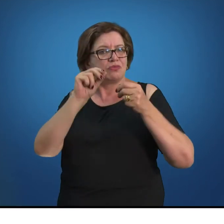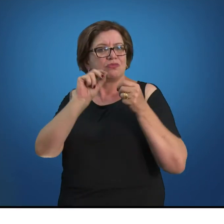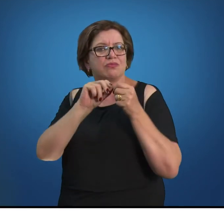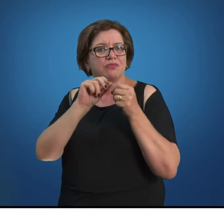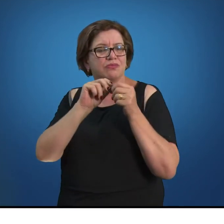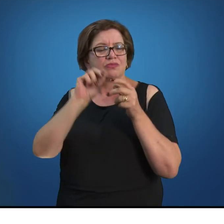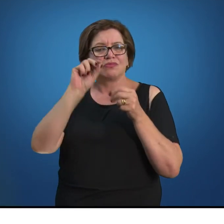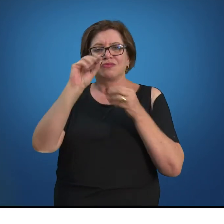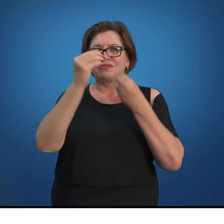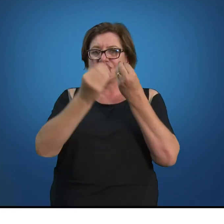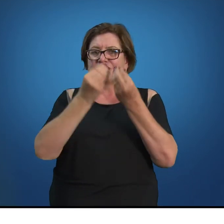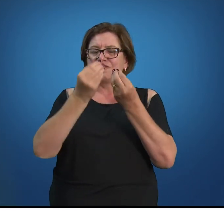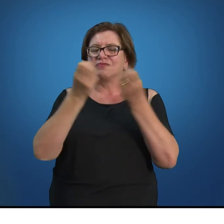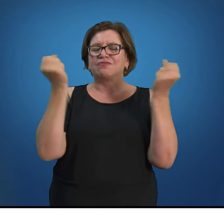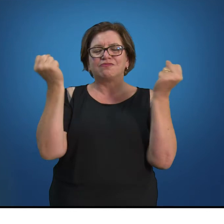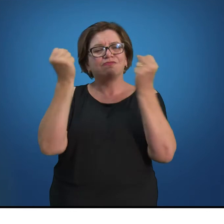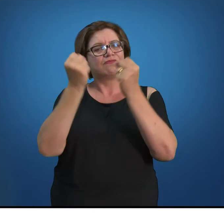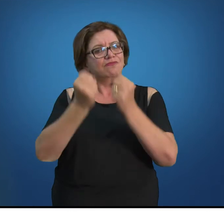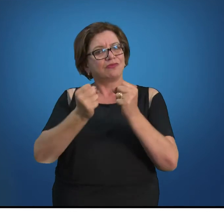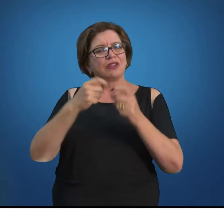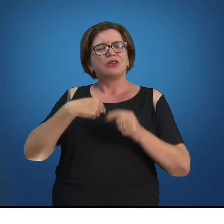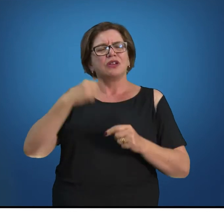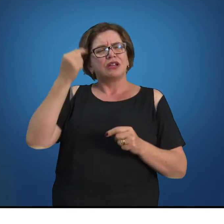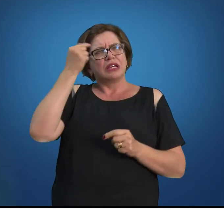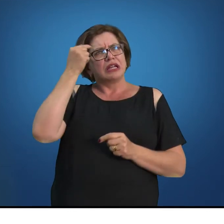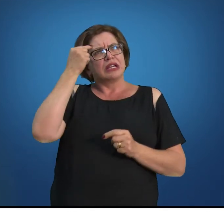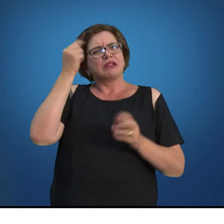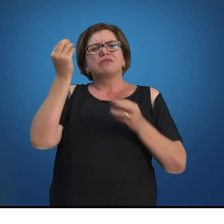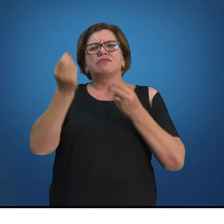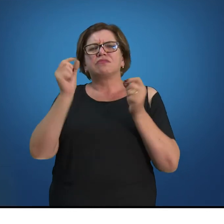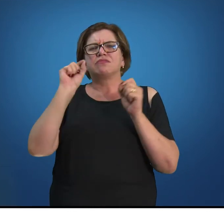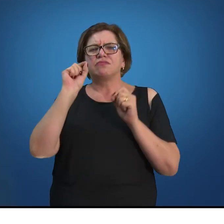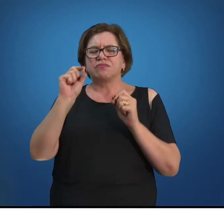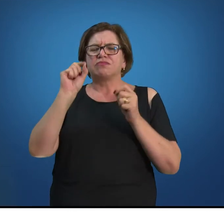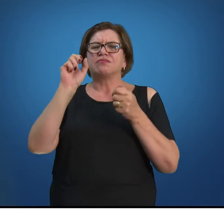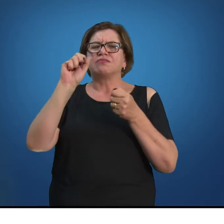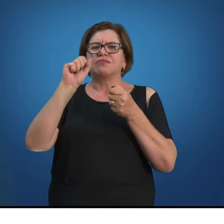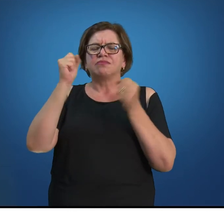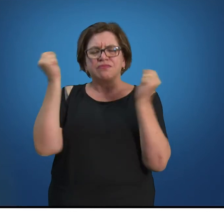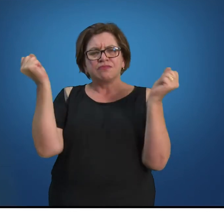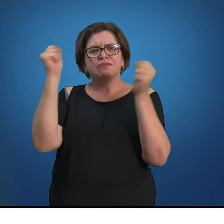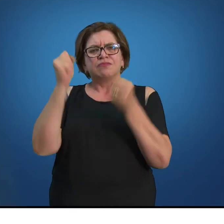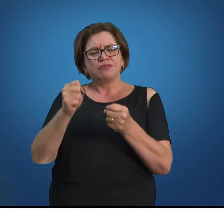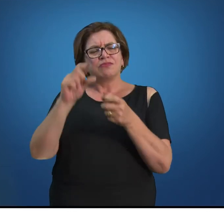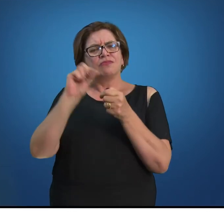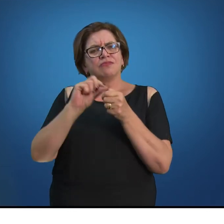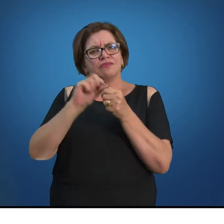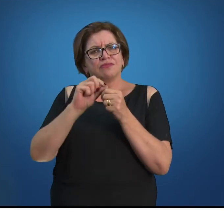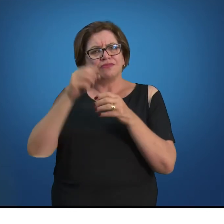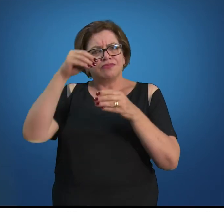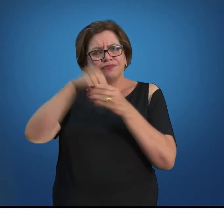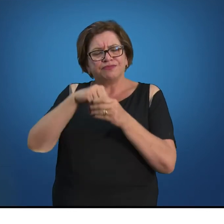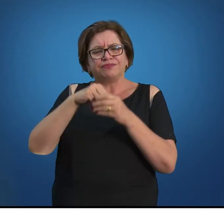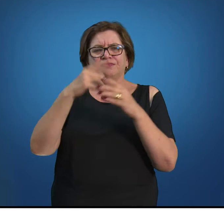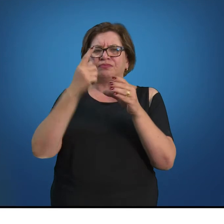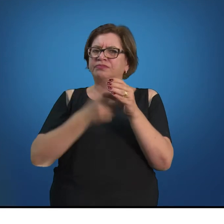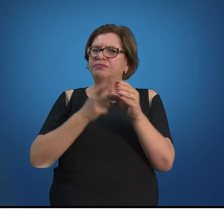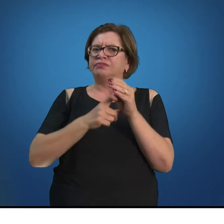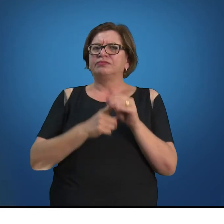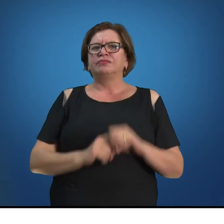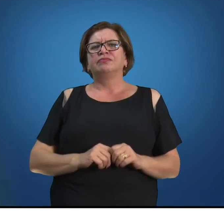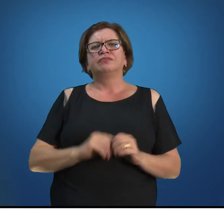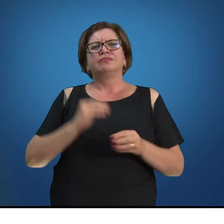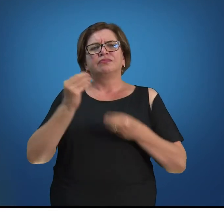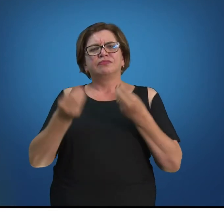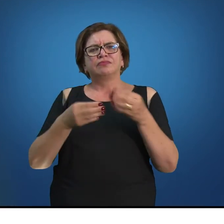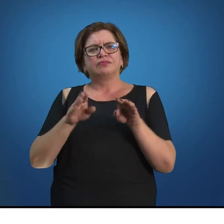que é estabelecido, aquilo que foi pensado também possa ser colocado em prática no âmbito dos municípios e, mais do